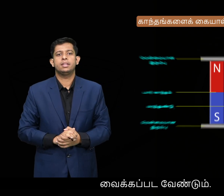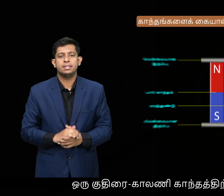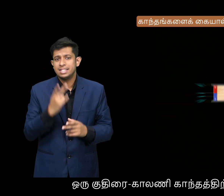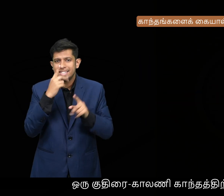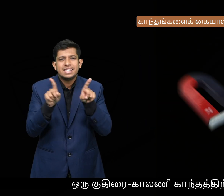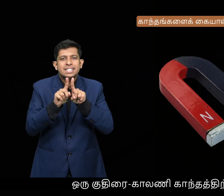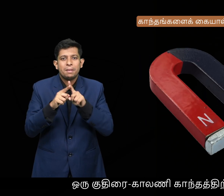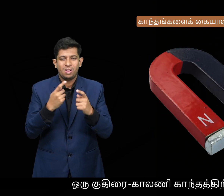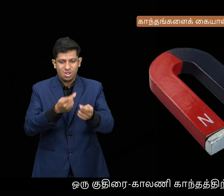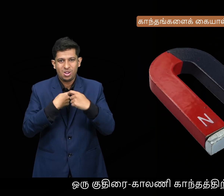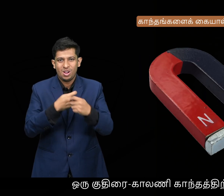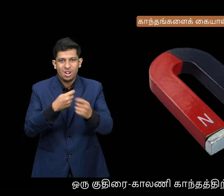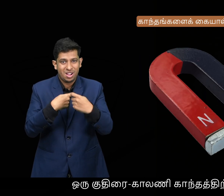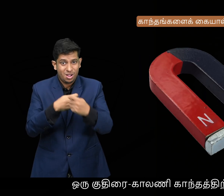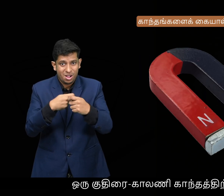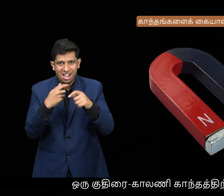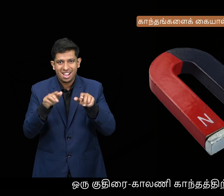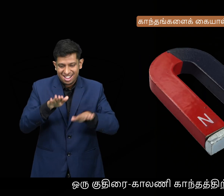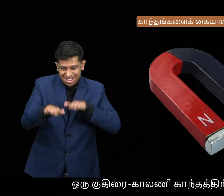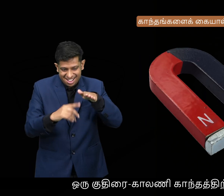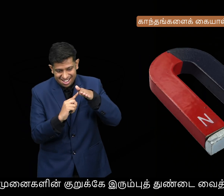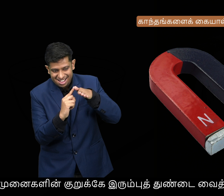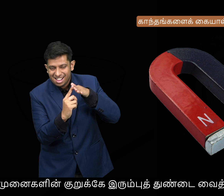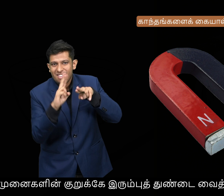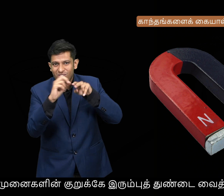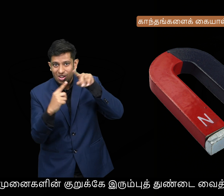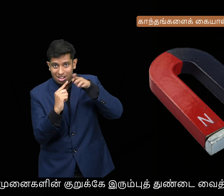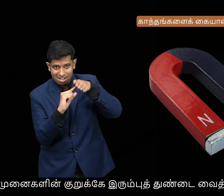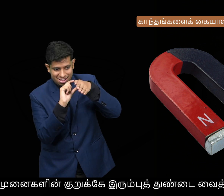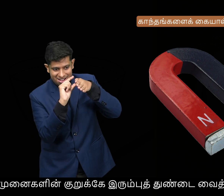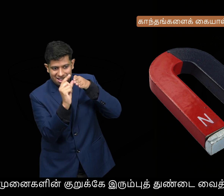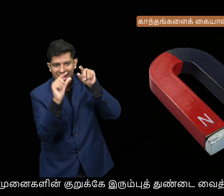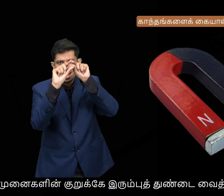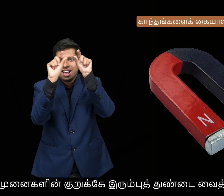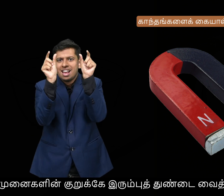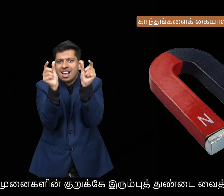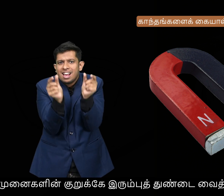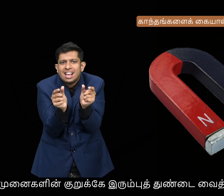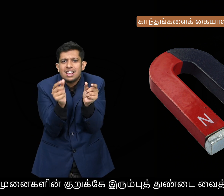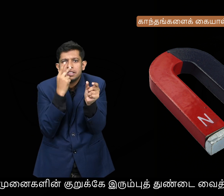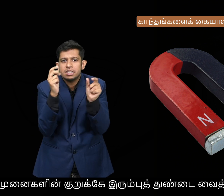ஒரு குதிரை காலணி காந்தத்திற்கு முனைகளின் குறுக்கே இரும்பு துண்டை வைத்திருக்க வேண்டும்.